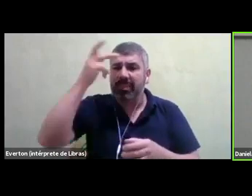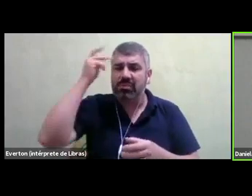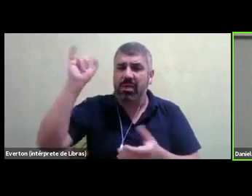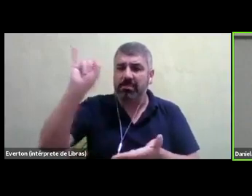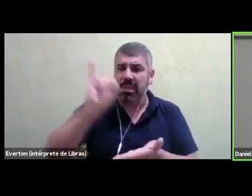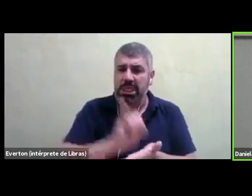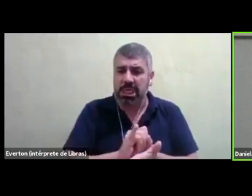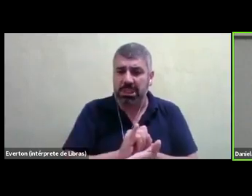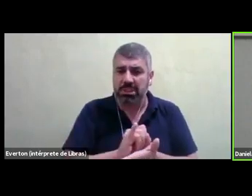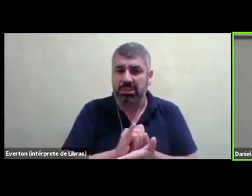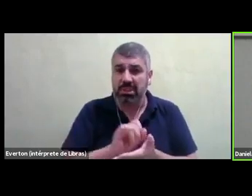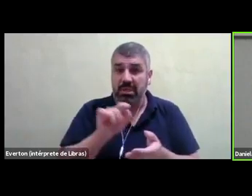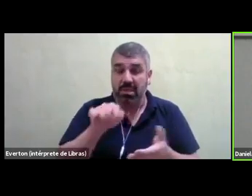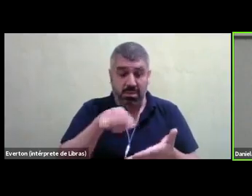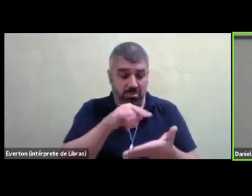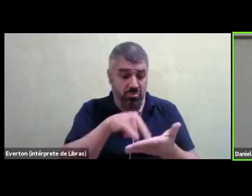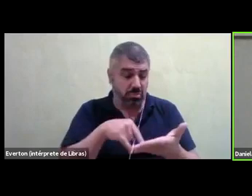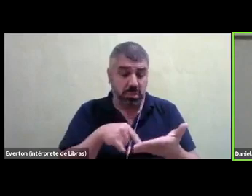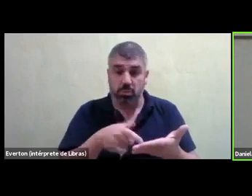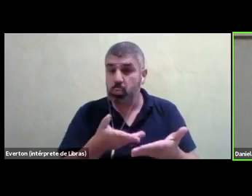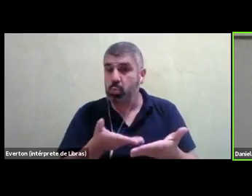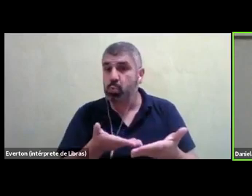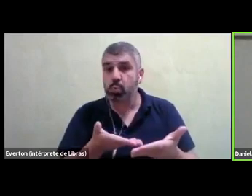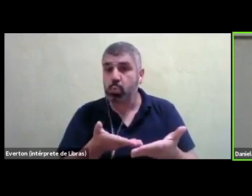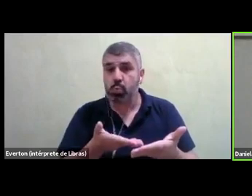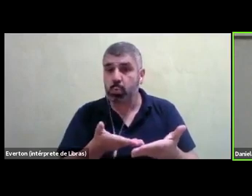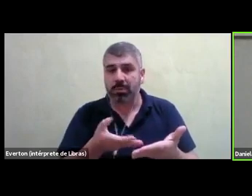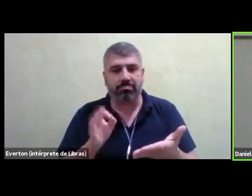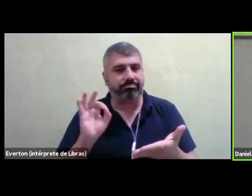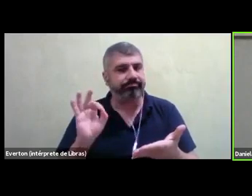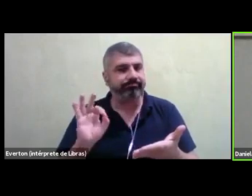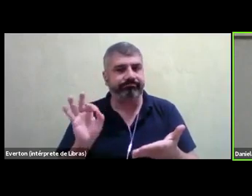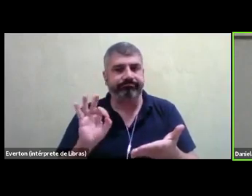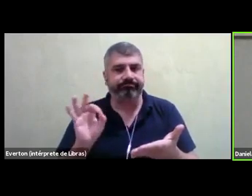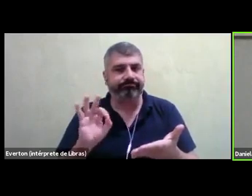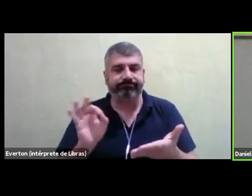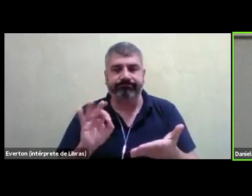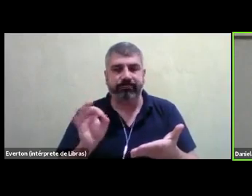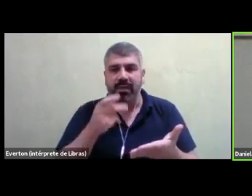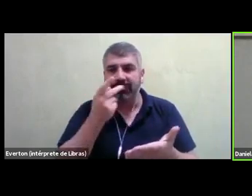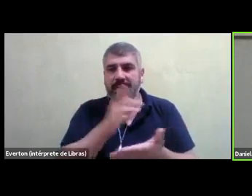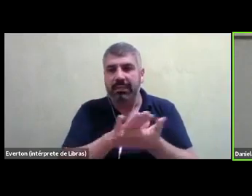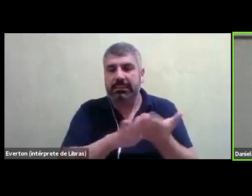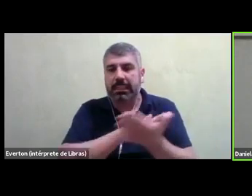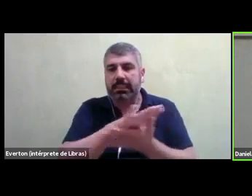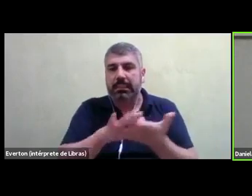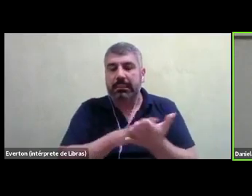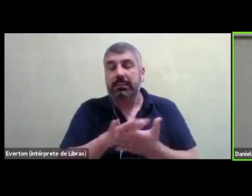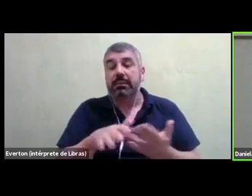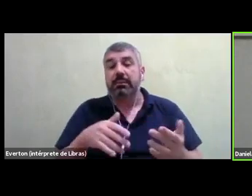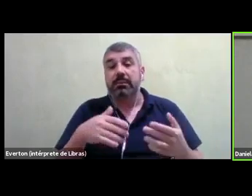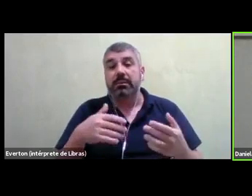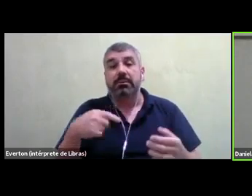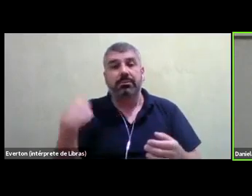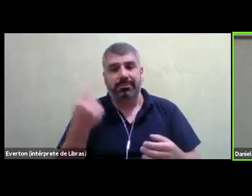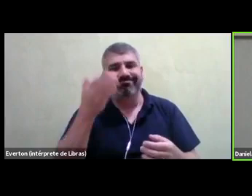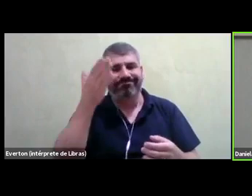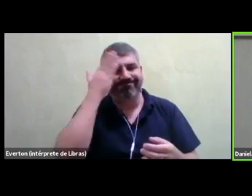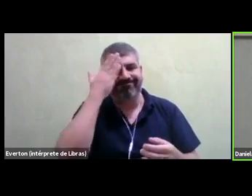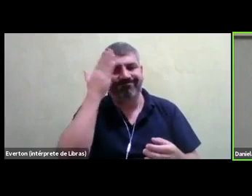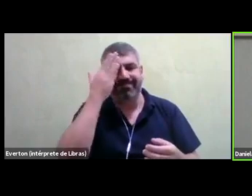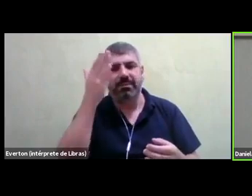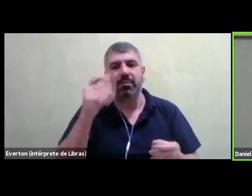imigrantes nesse documento não são sequer mencionados. E nós sabemos que quando não existe